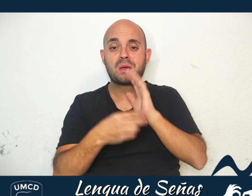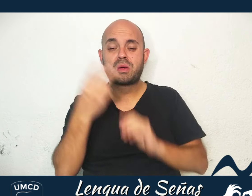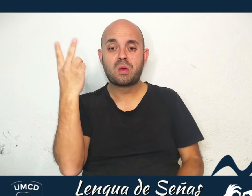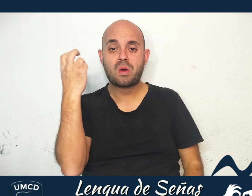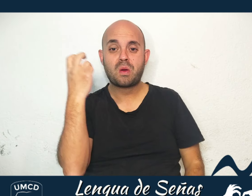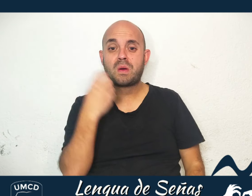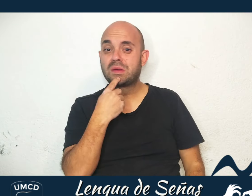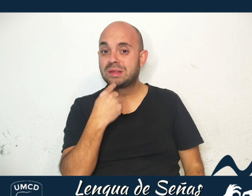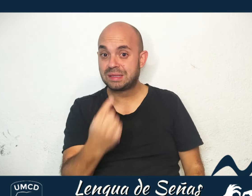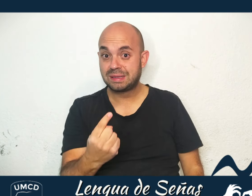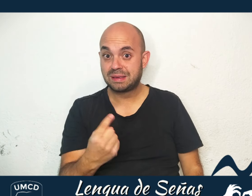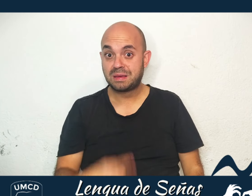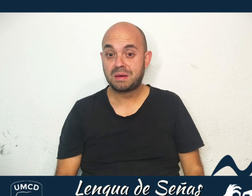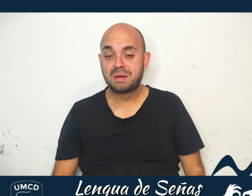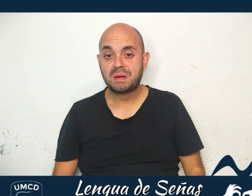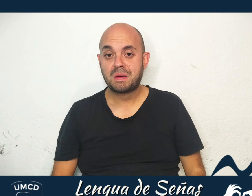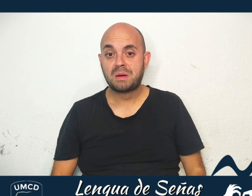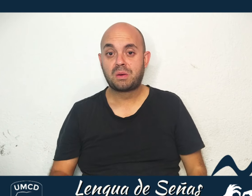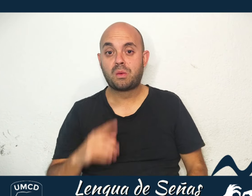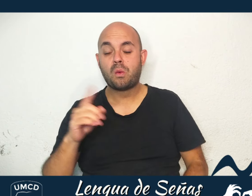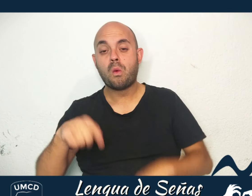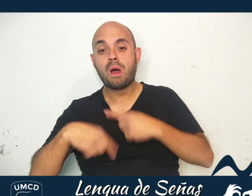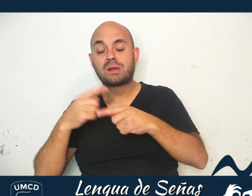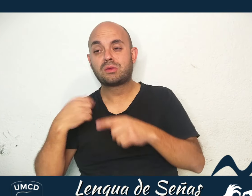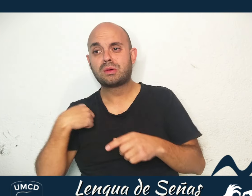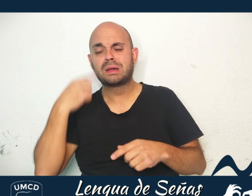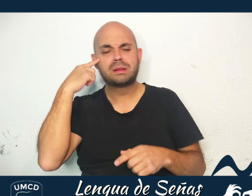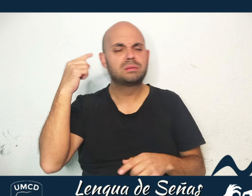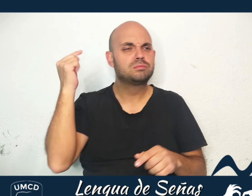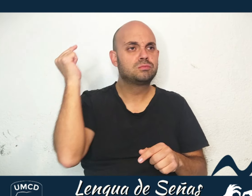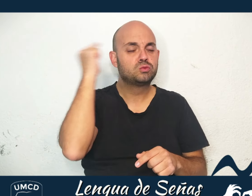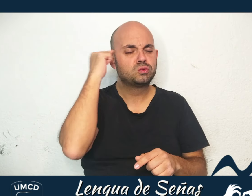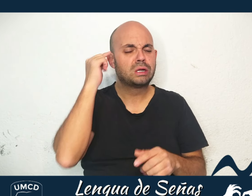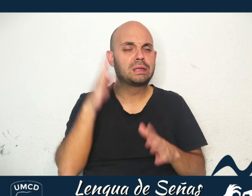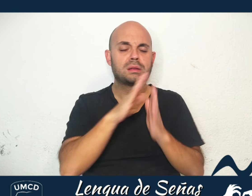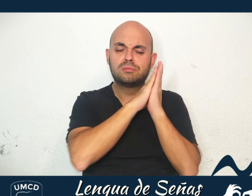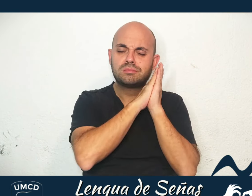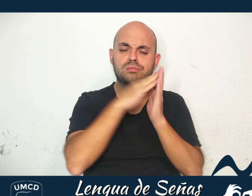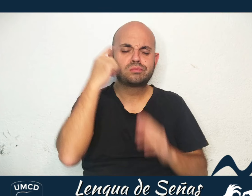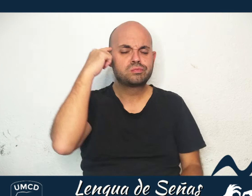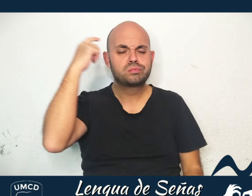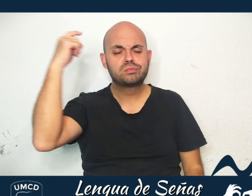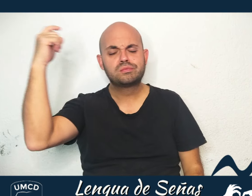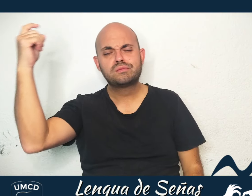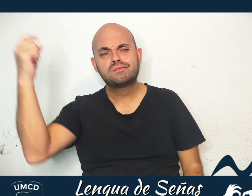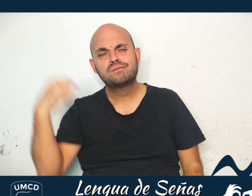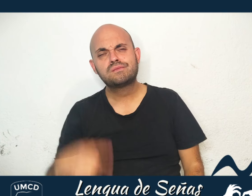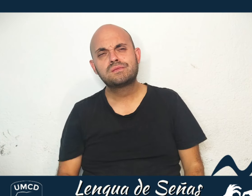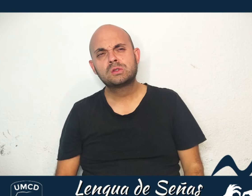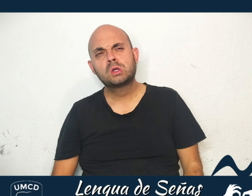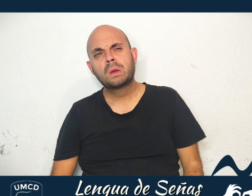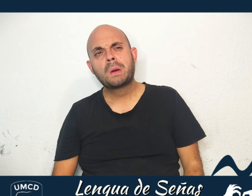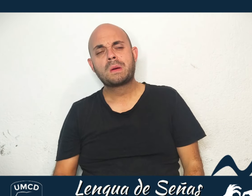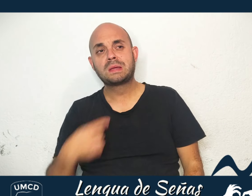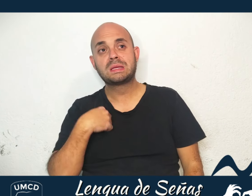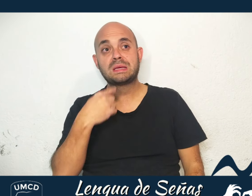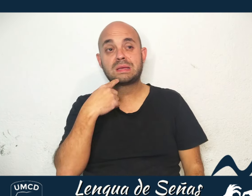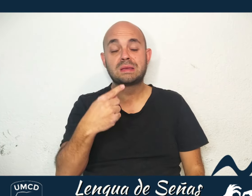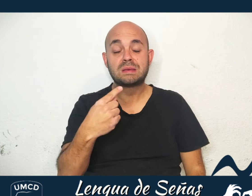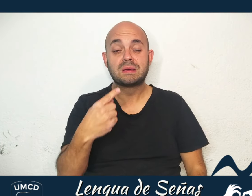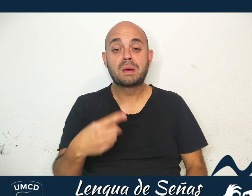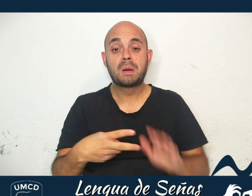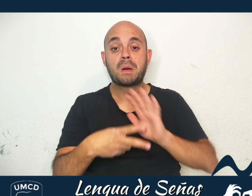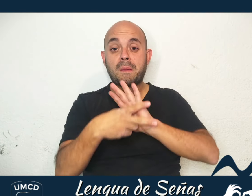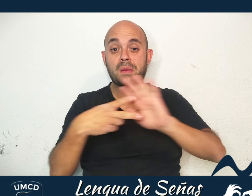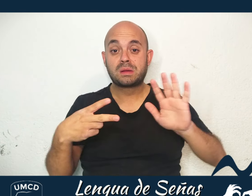12, hace referencia a esta presencia de Pablo en el tercer cielo o el paraíso, como él utiliza diciendo en los versículos 2